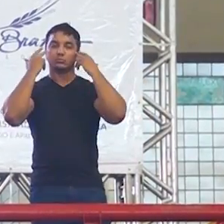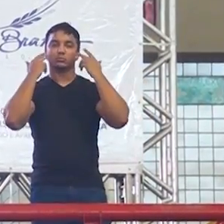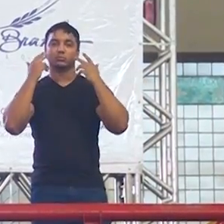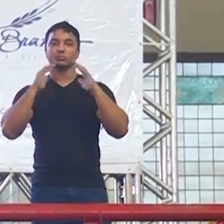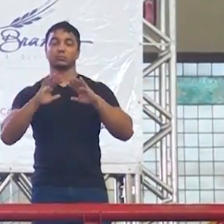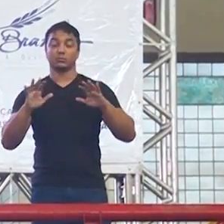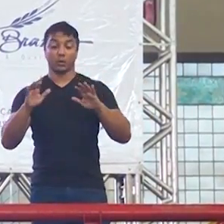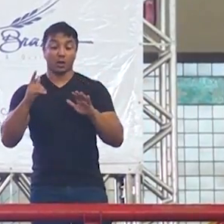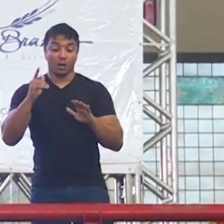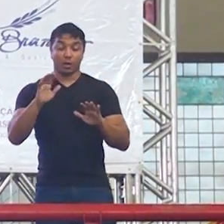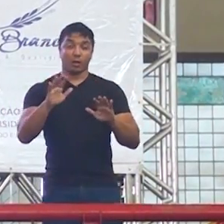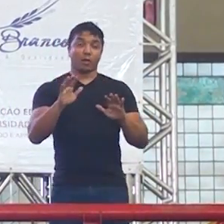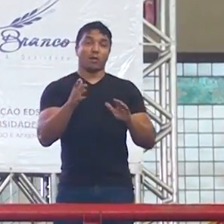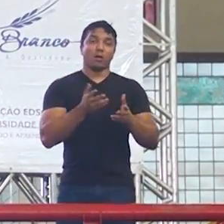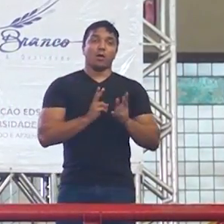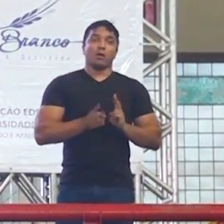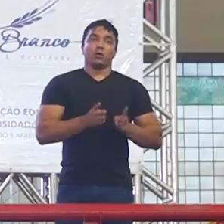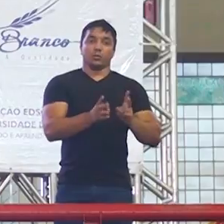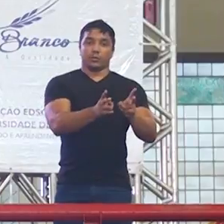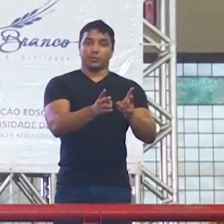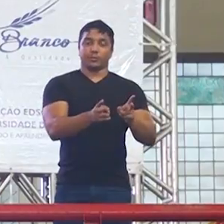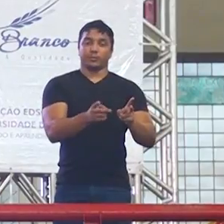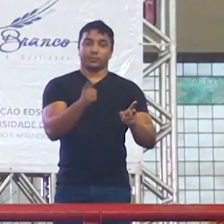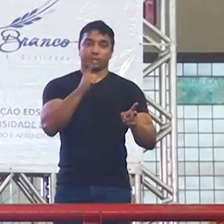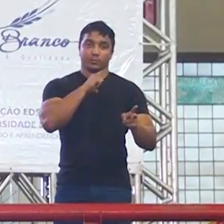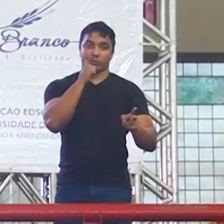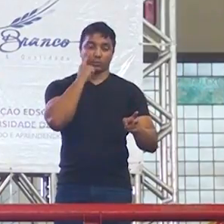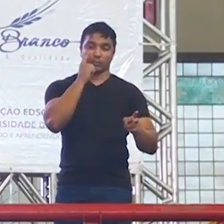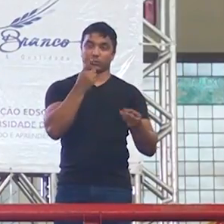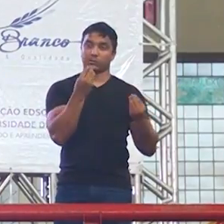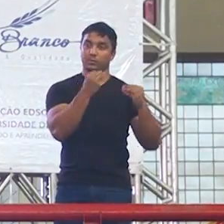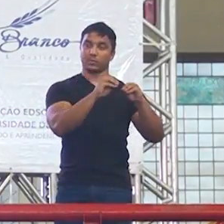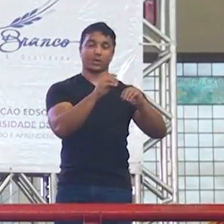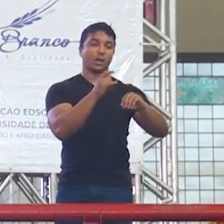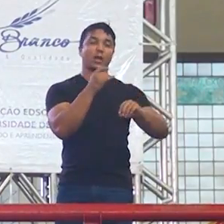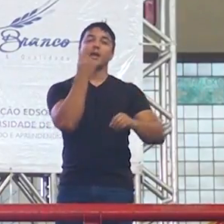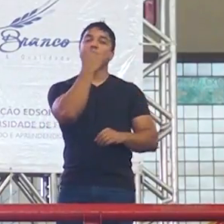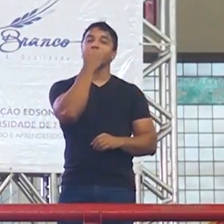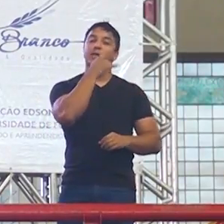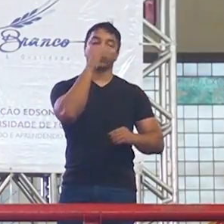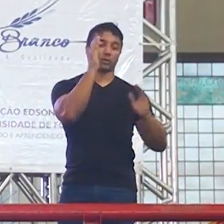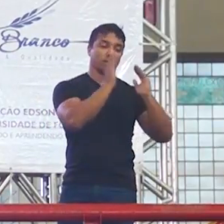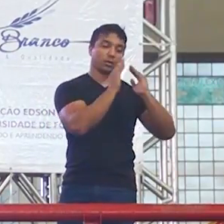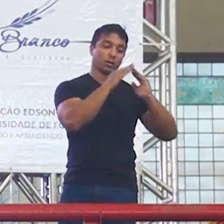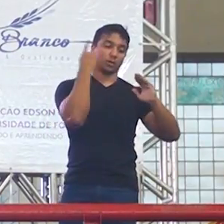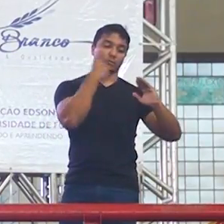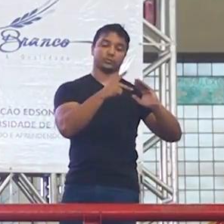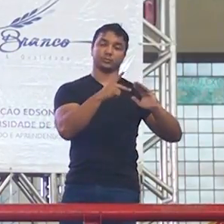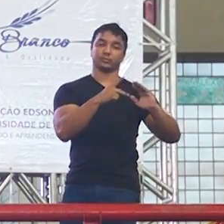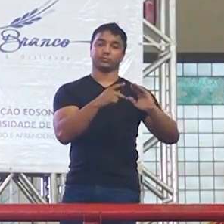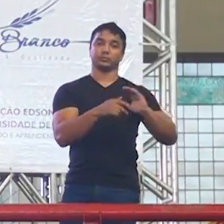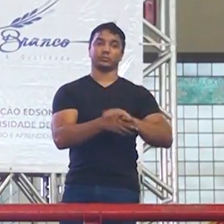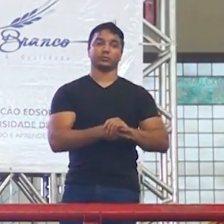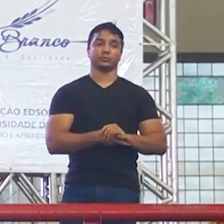Certo? Então vamos lá. A instalação elétrica de uma casa envolve...